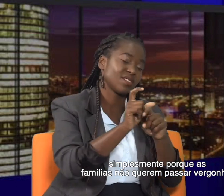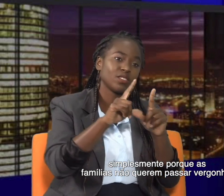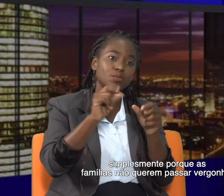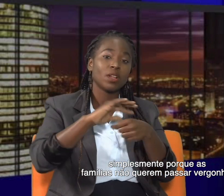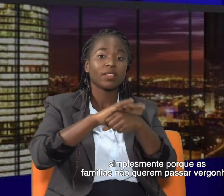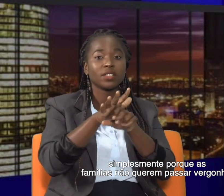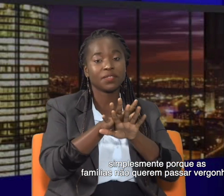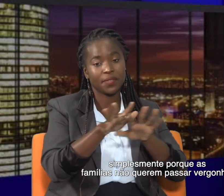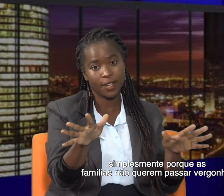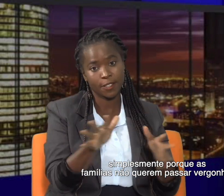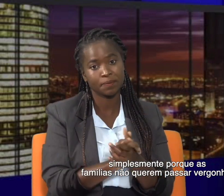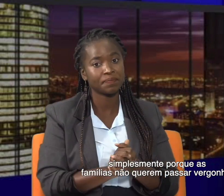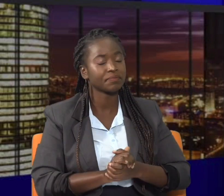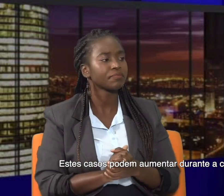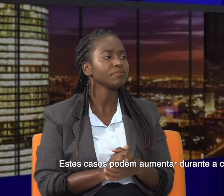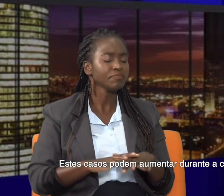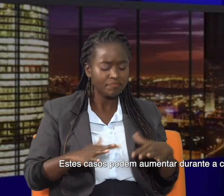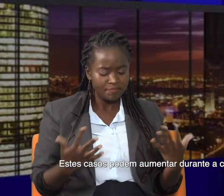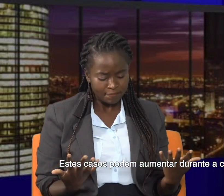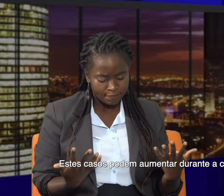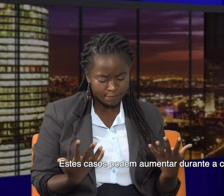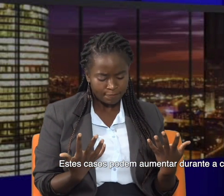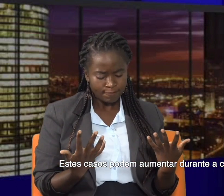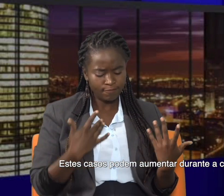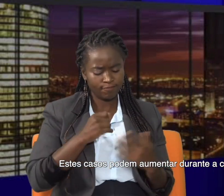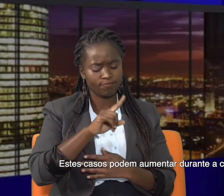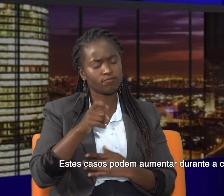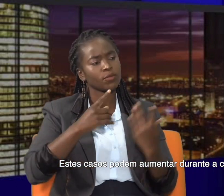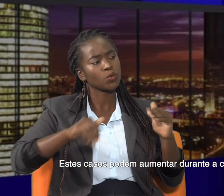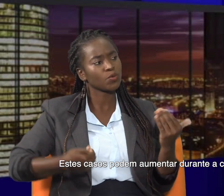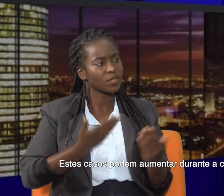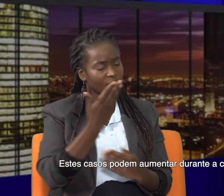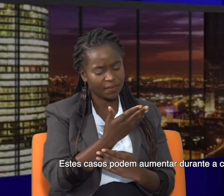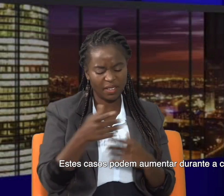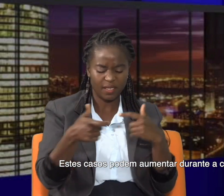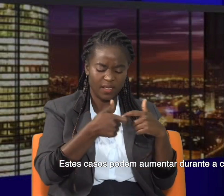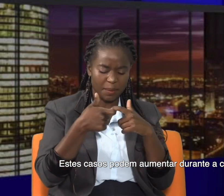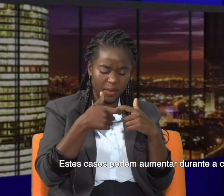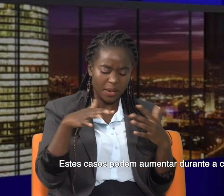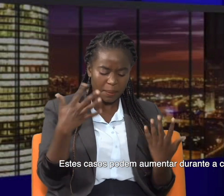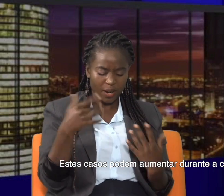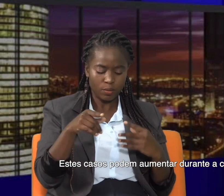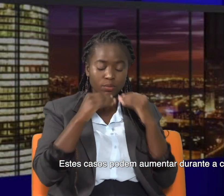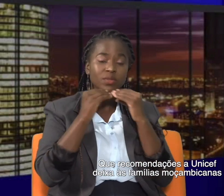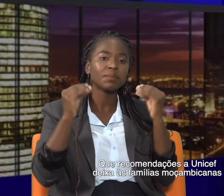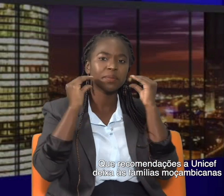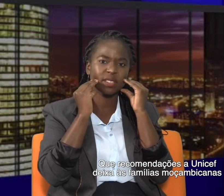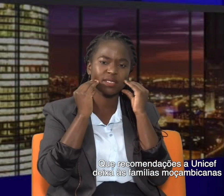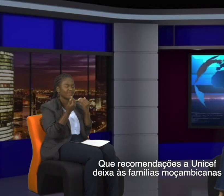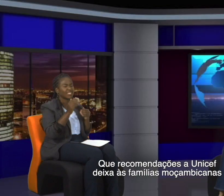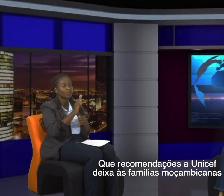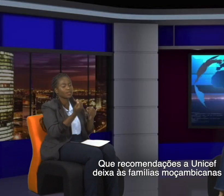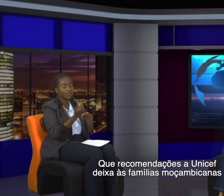porque as famílias não querem passar vergonha. E estes casos podem aumentar durante a Covid-19.